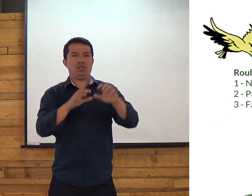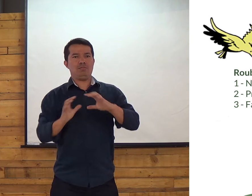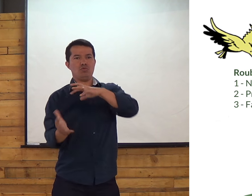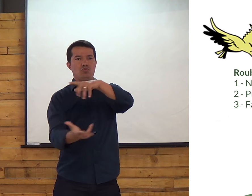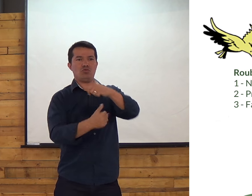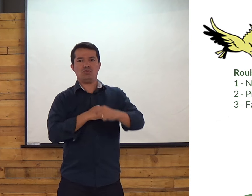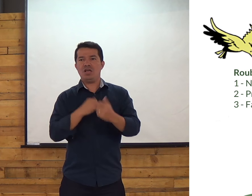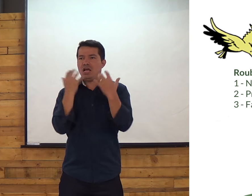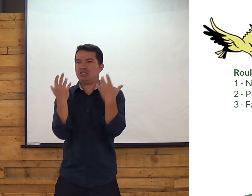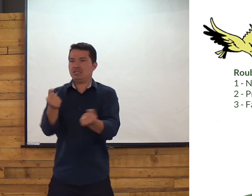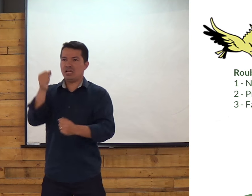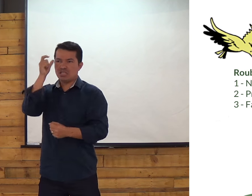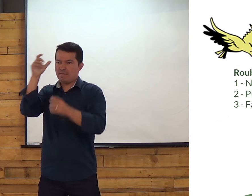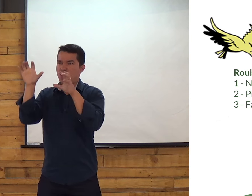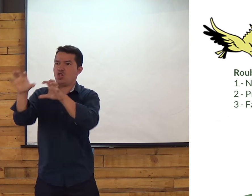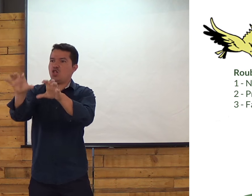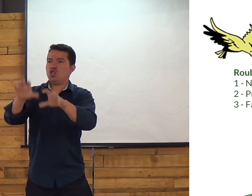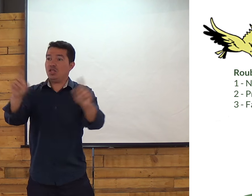que o inimigo te